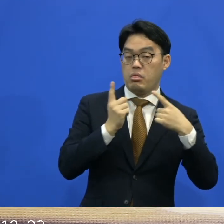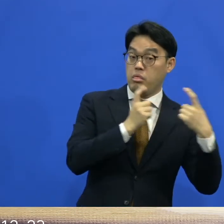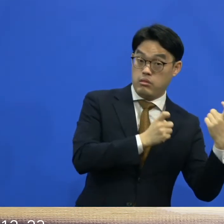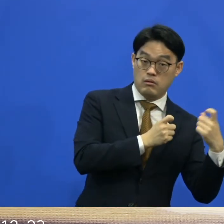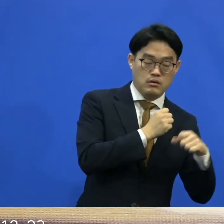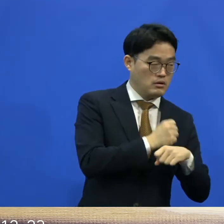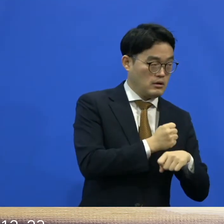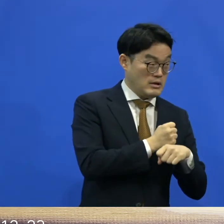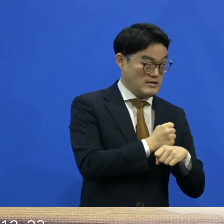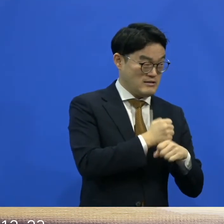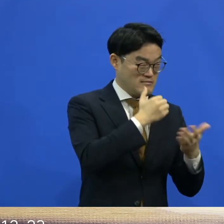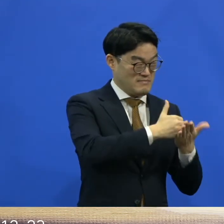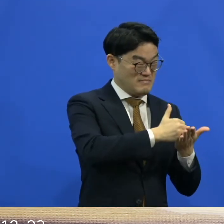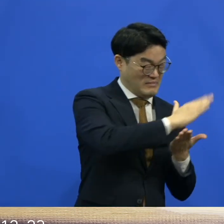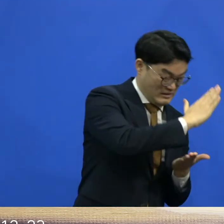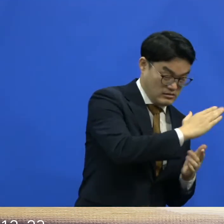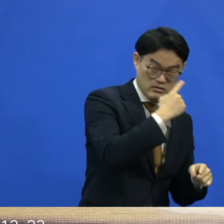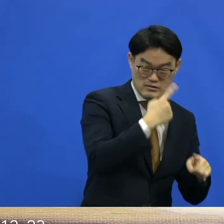바꾸어 놓습니다.